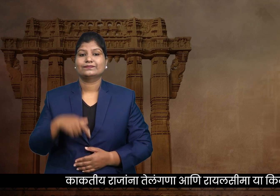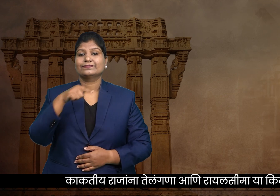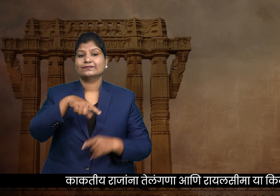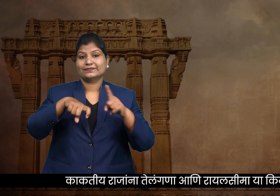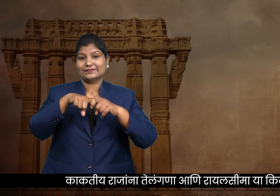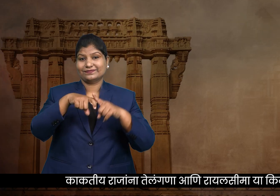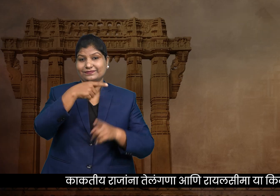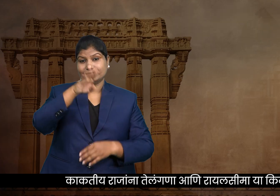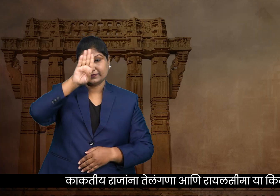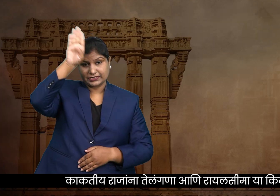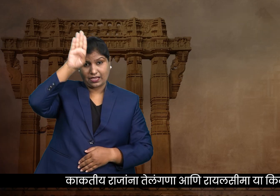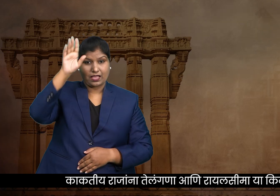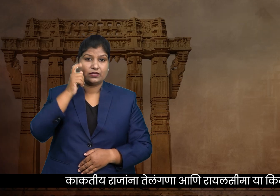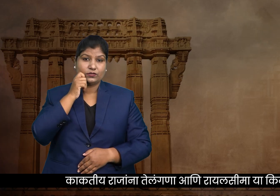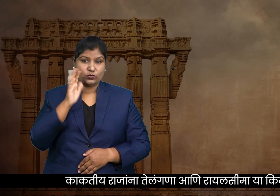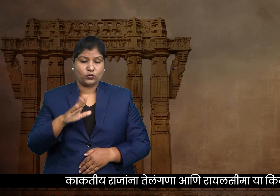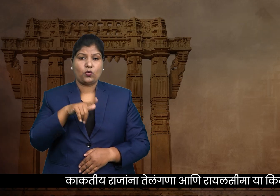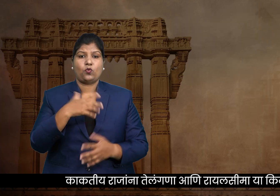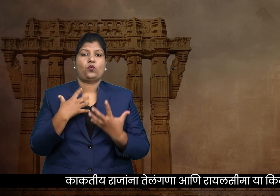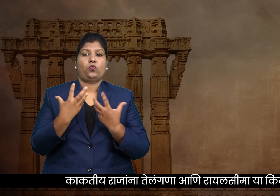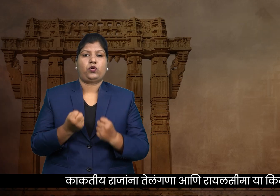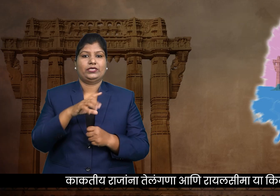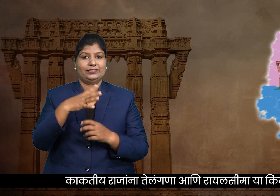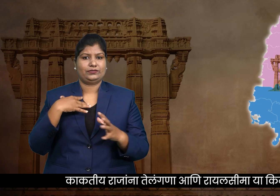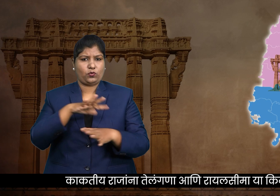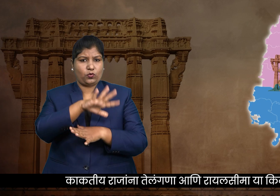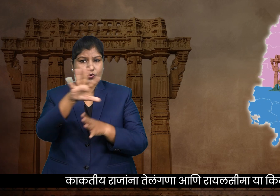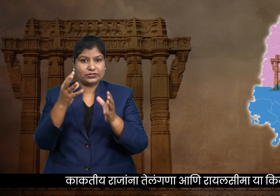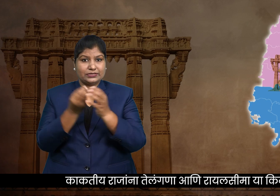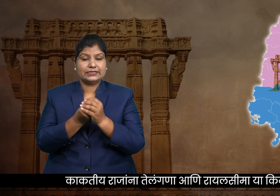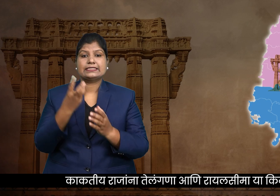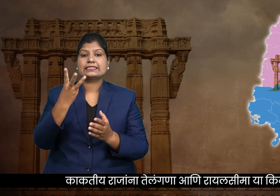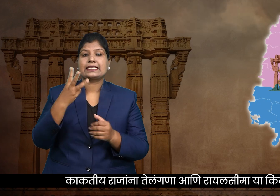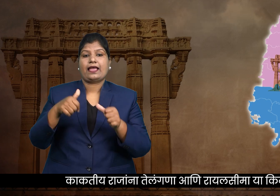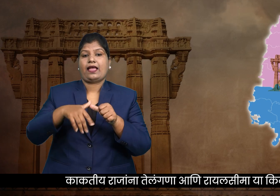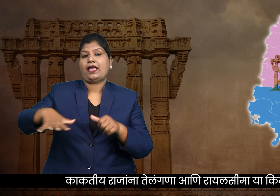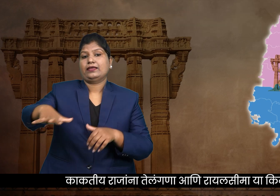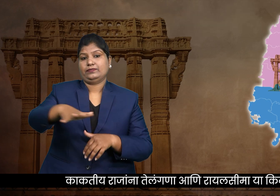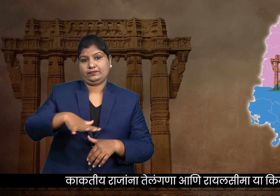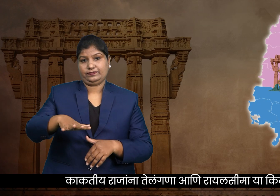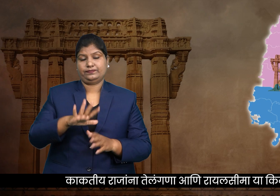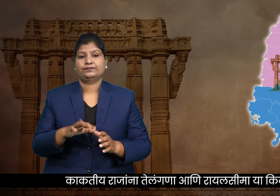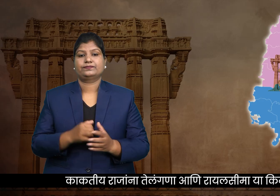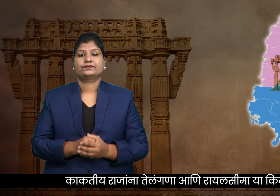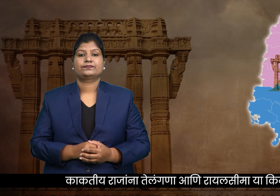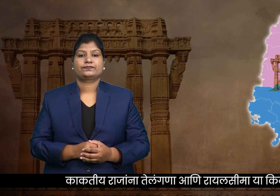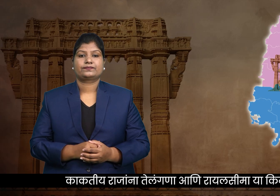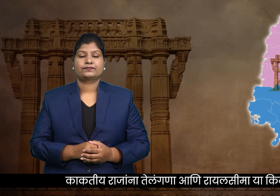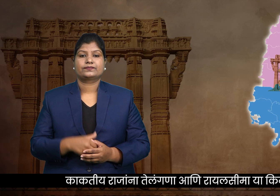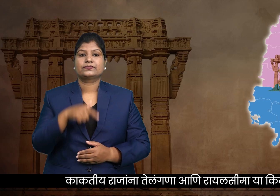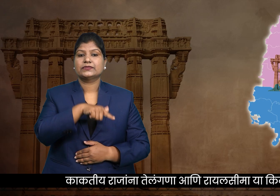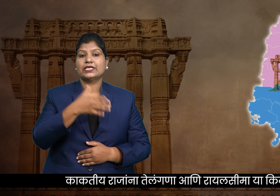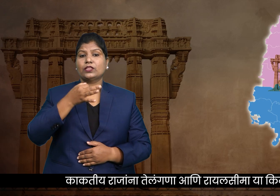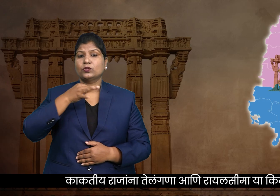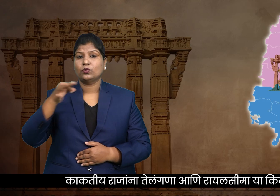काकतीय राजांना तेलंगणा आणि रायलसीमा या किनारी प्रदेशांना एकत्र